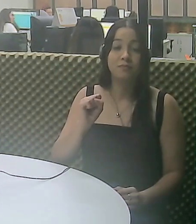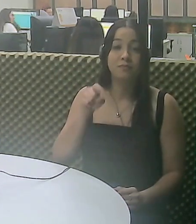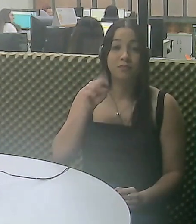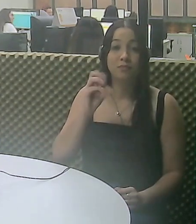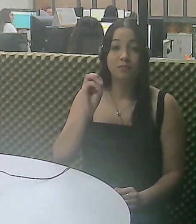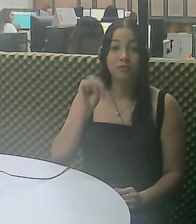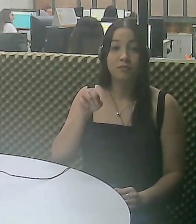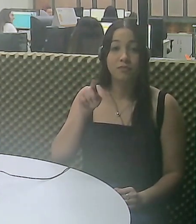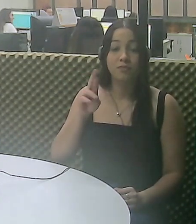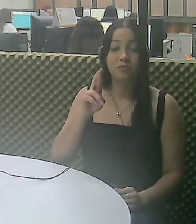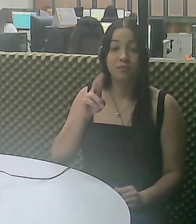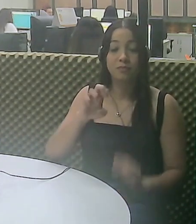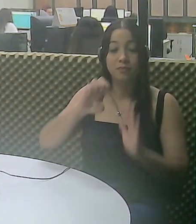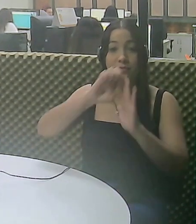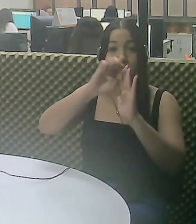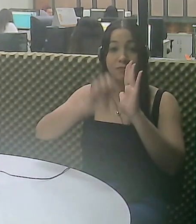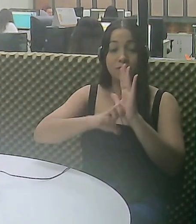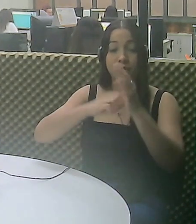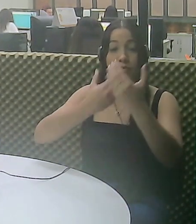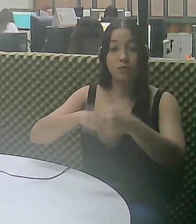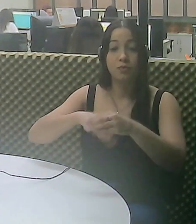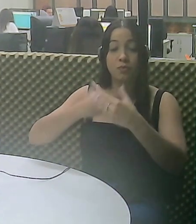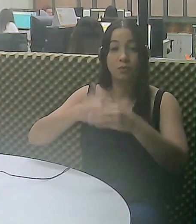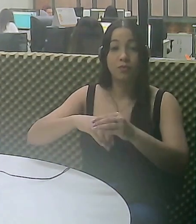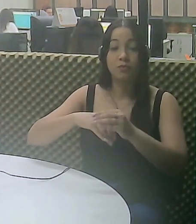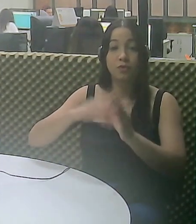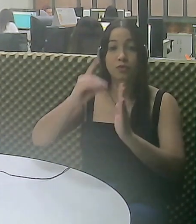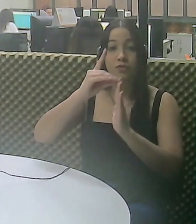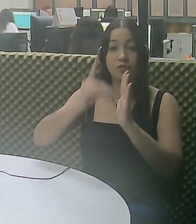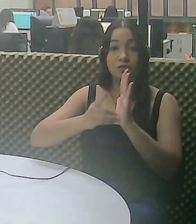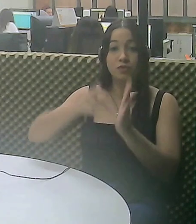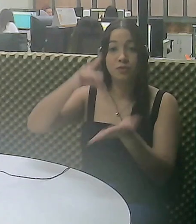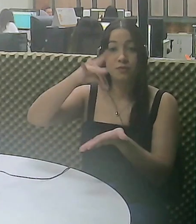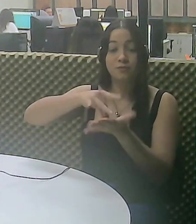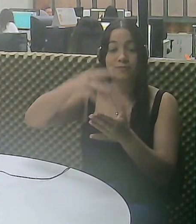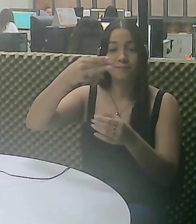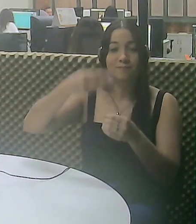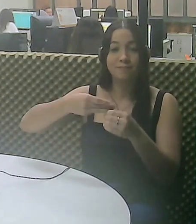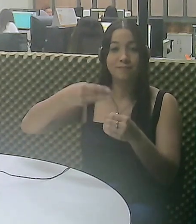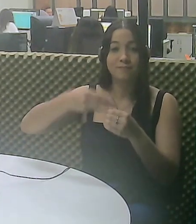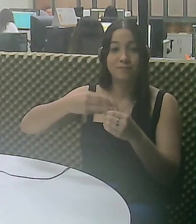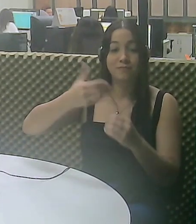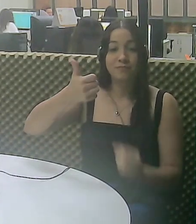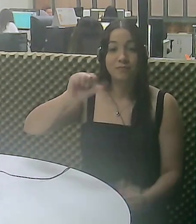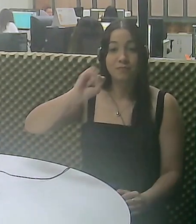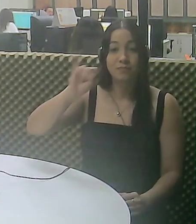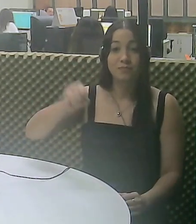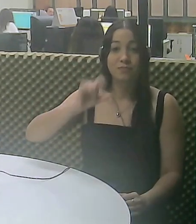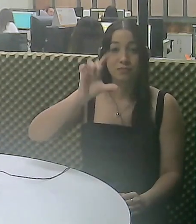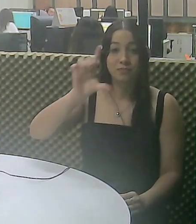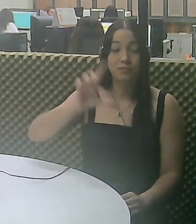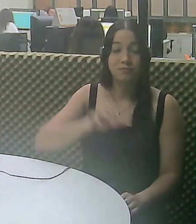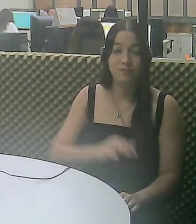prosas.com.br. O edital sobre o concurso está no Diário Oficial do Município de 18 de julho.